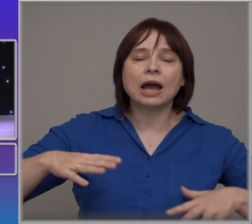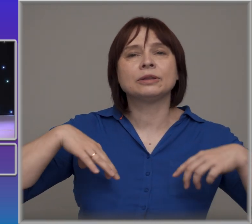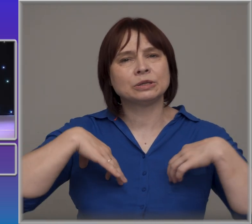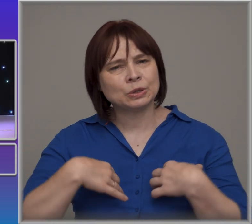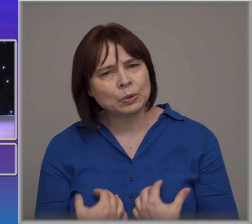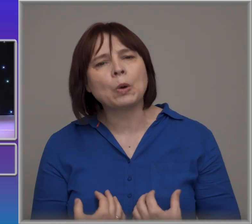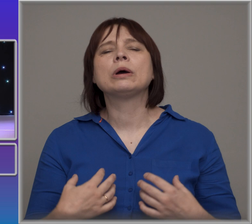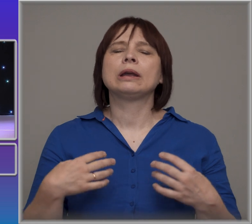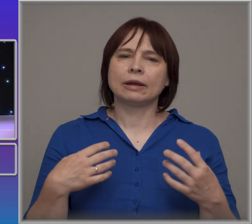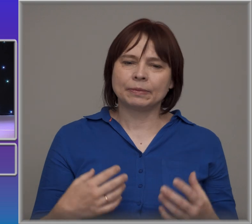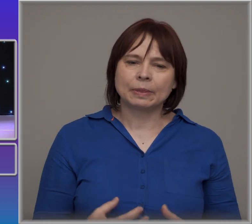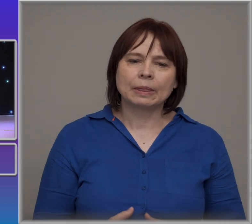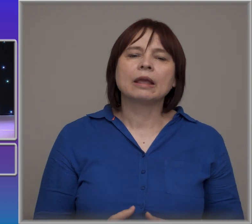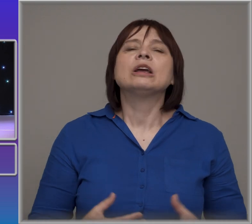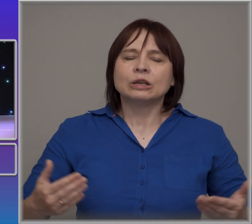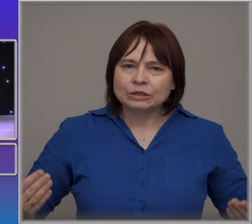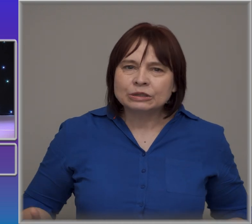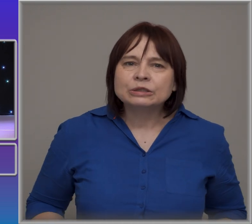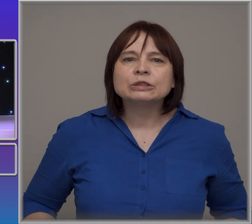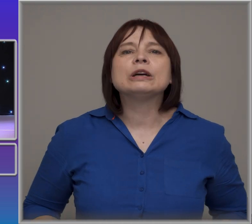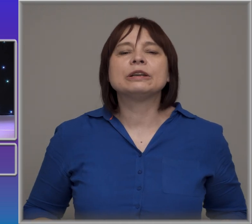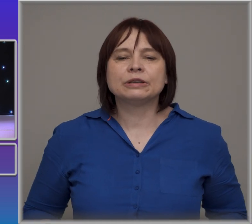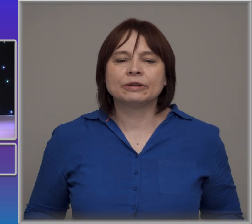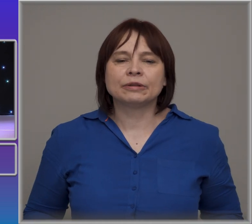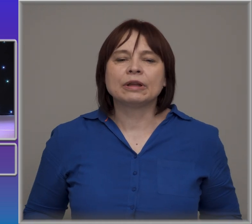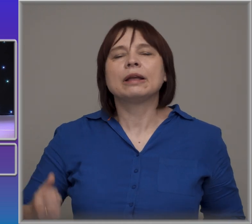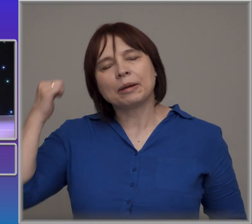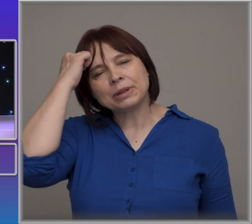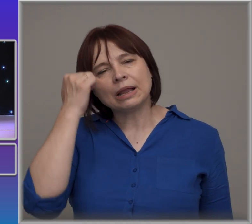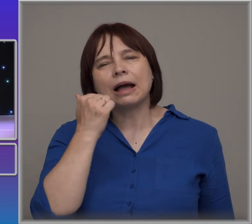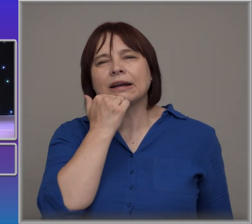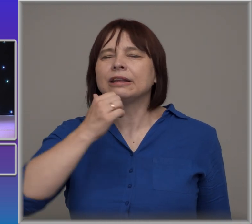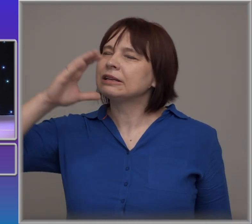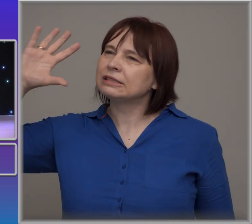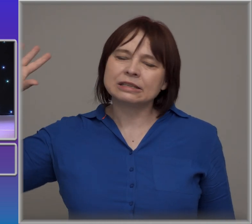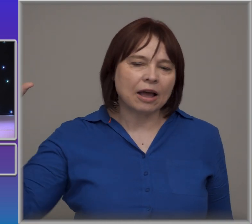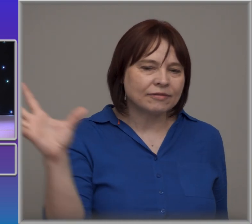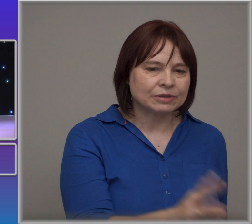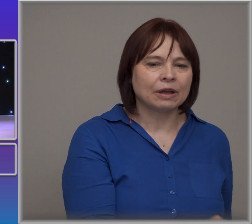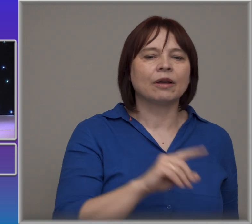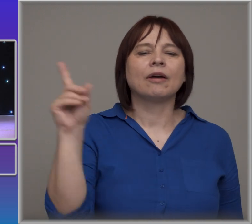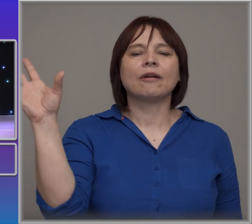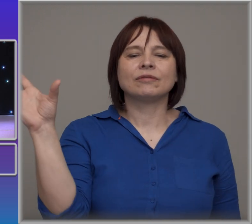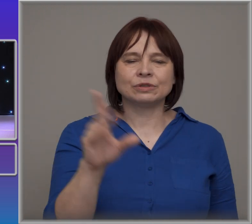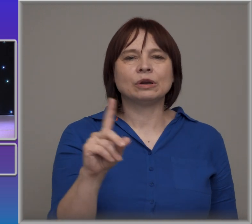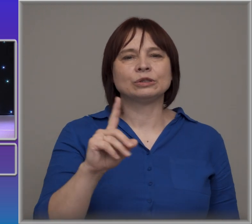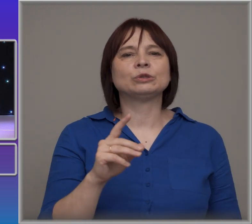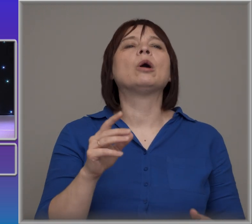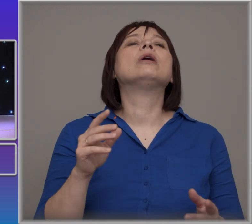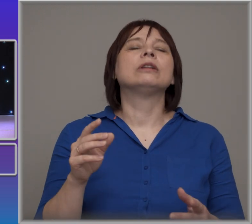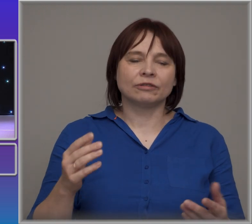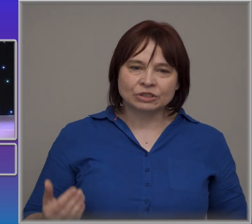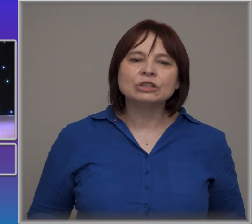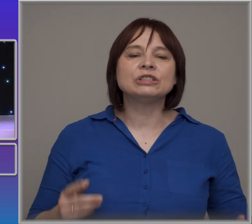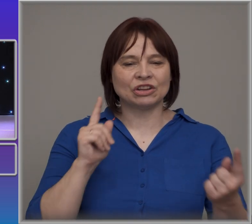добро благодарить, за скорби, трудности, лишения тоже. Познать, что послать нам на пути той версии